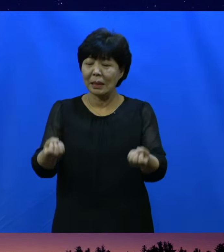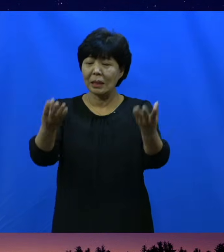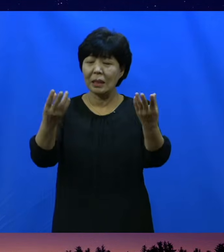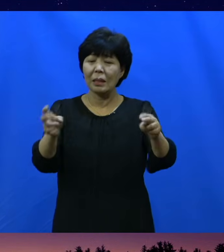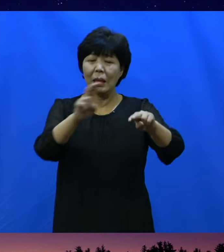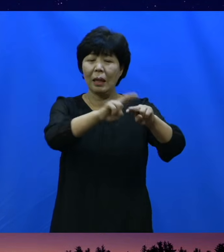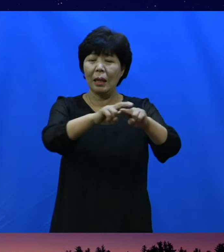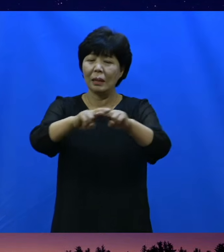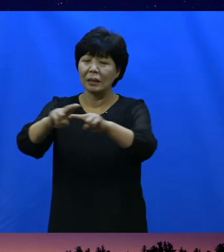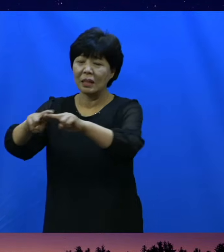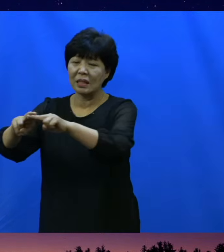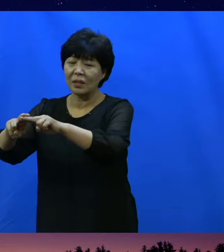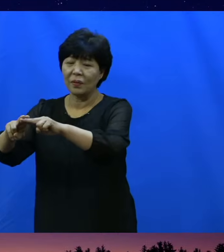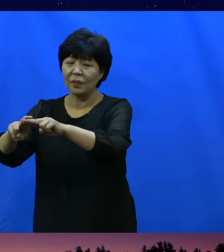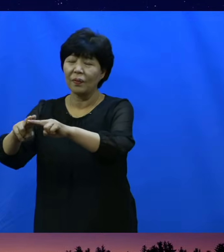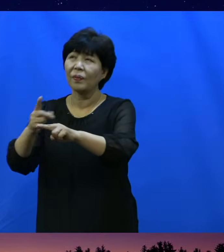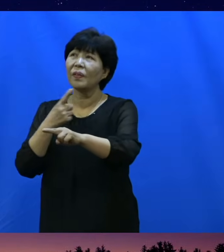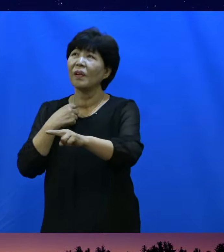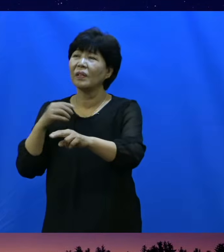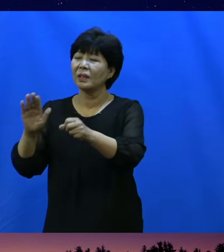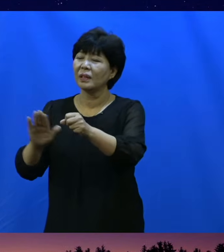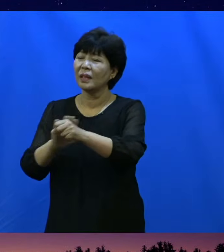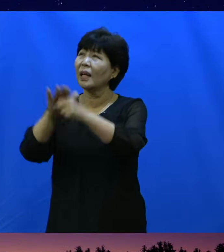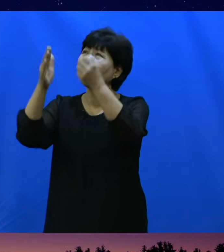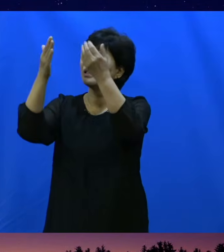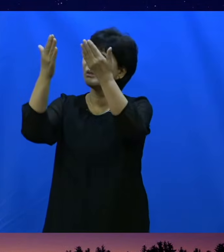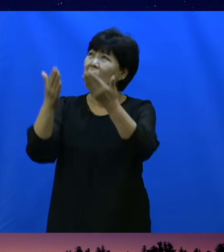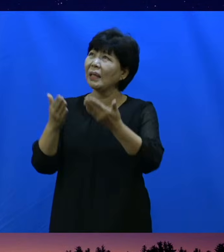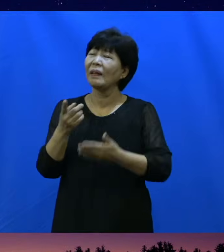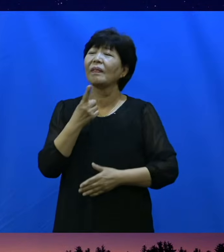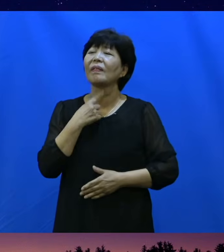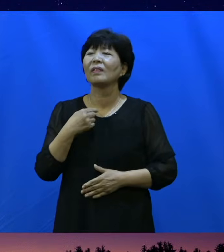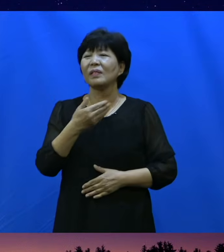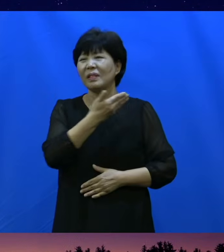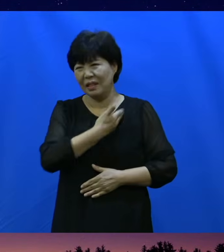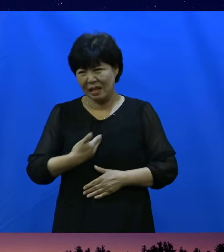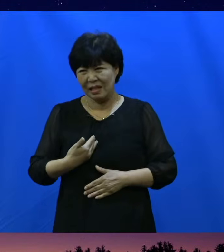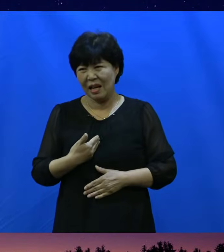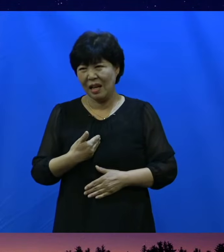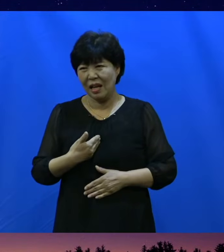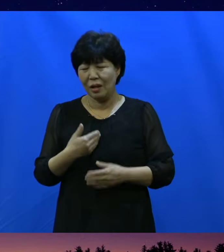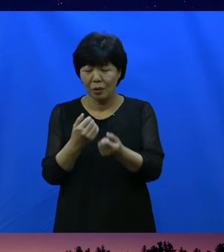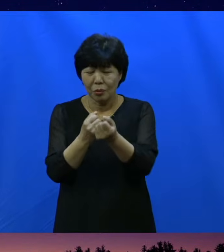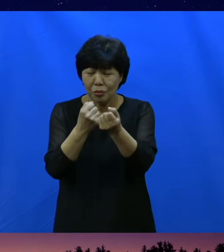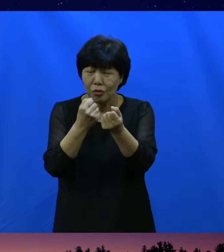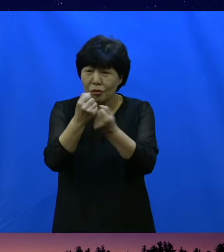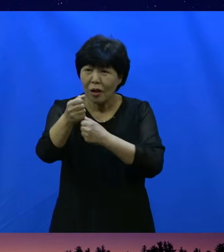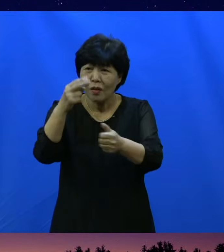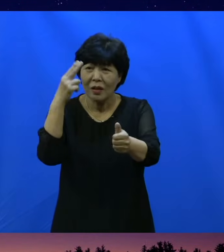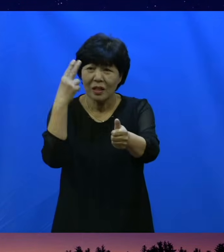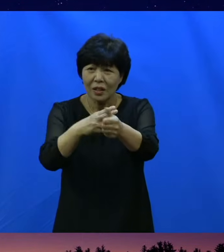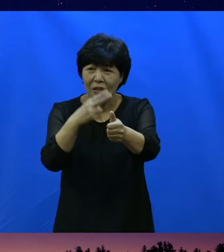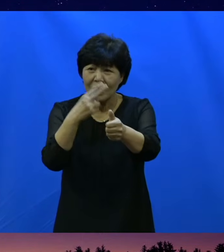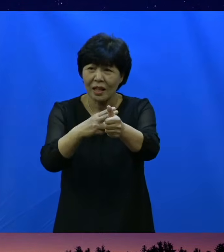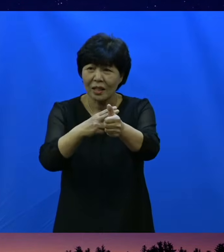주님의 사랑을 받았는데 끝까지 사랑하셨잖아요, 예수님이. 근데 그를 팔은 거죠. 간 거죠.